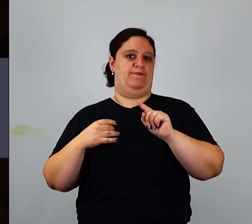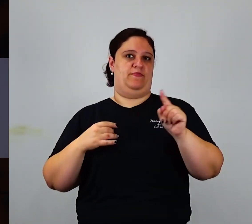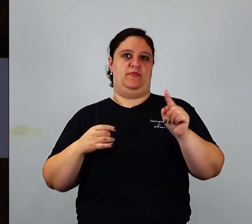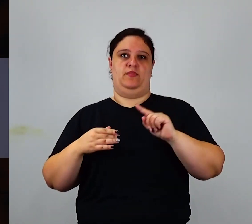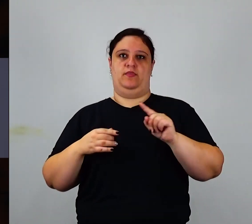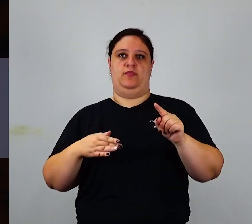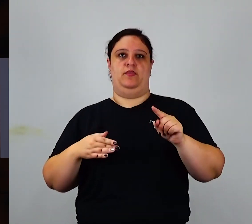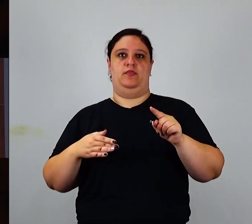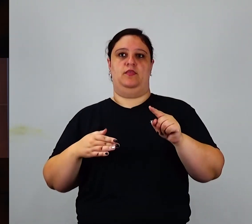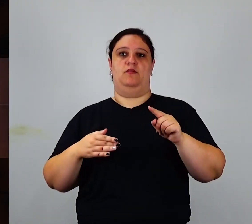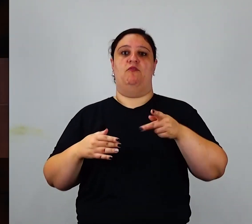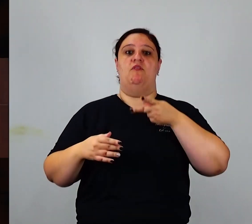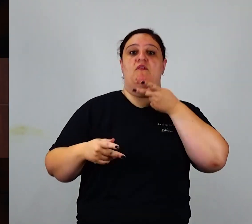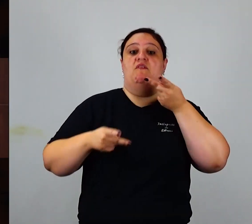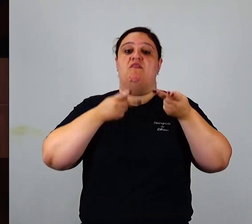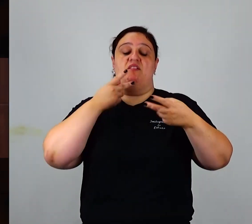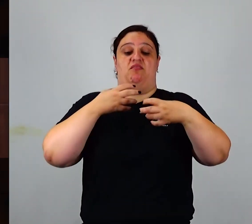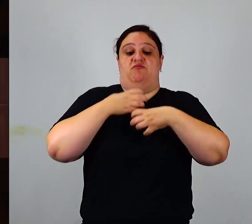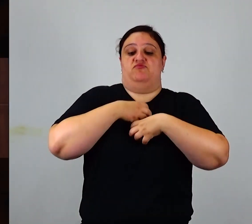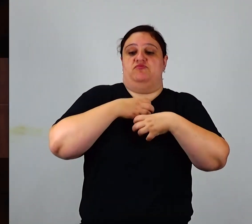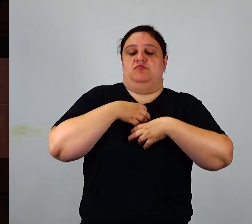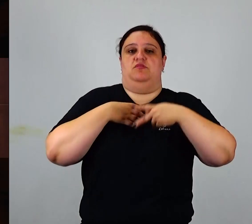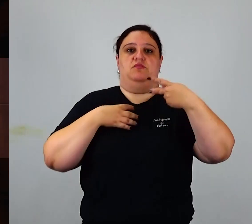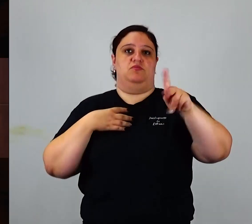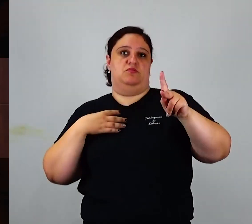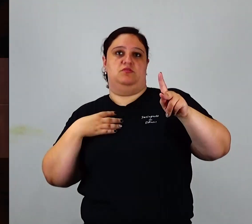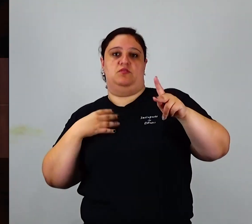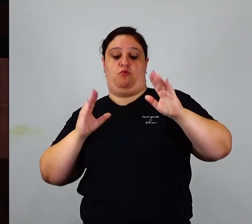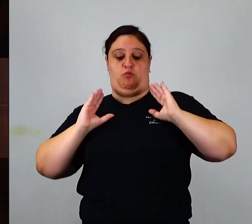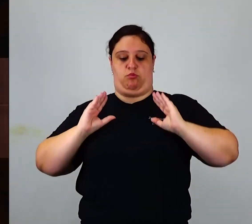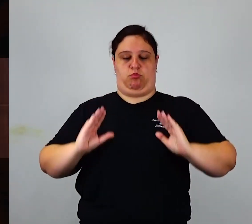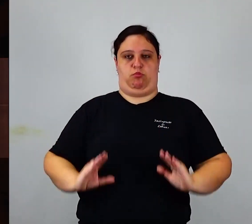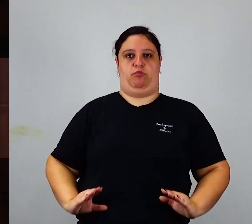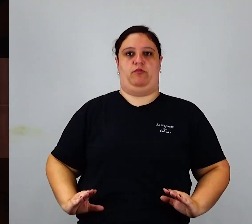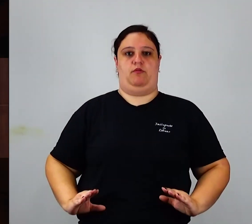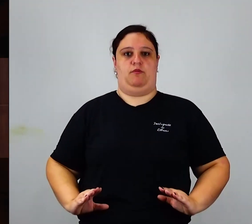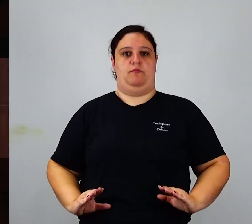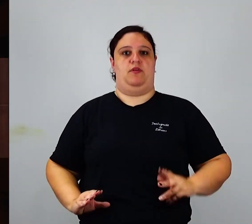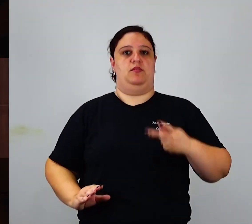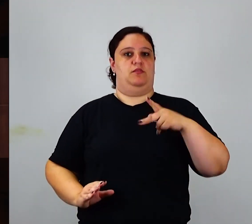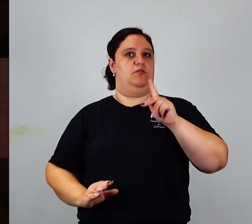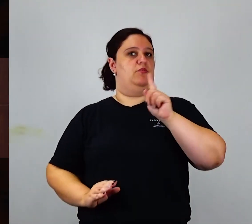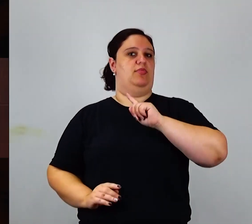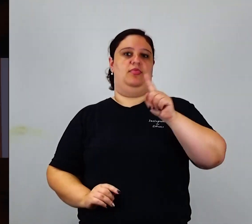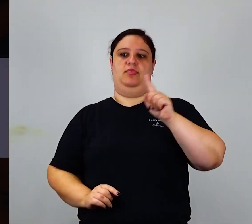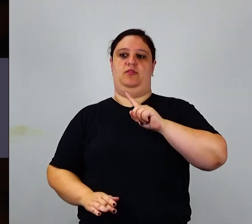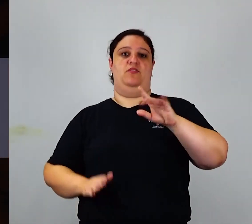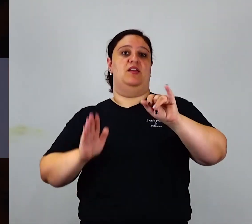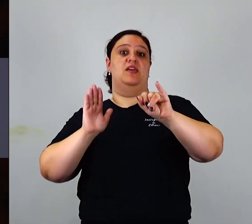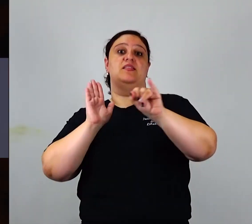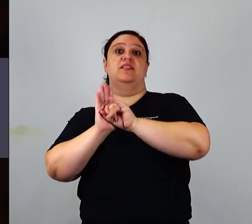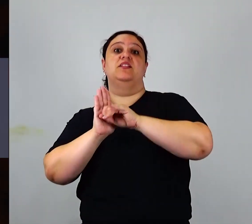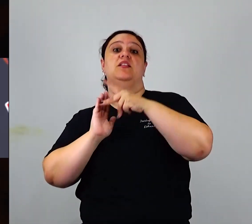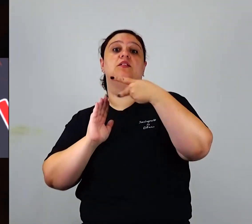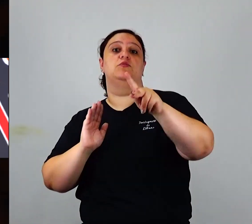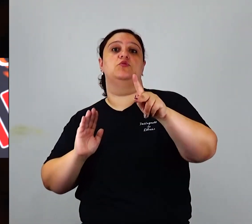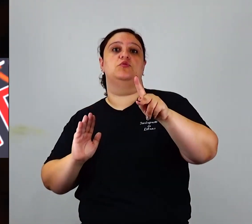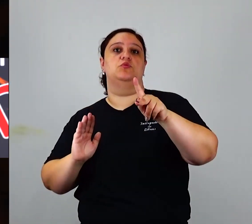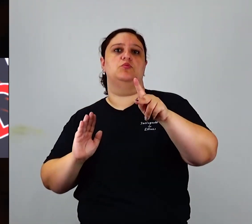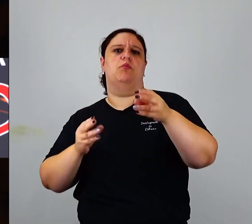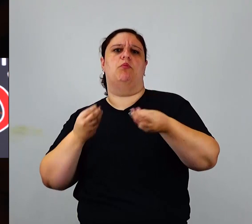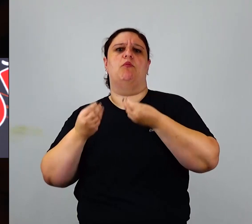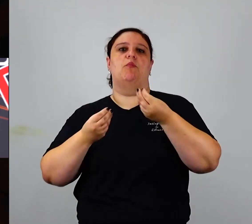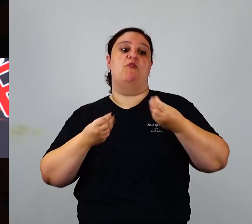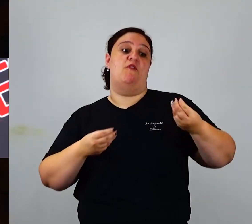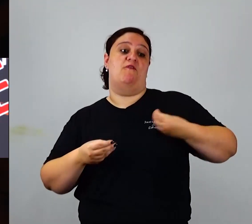pela maneira como você fala, pelo seu comportamento. A sua identidade é definida pela